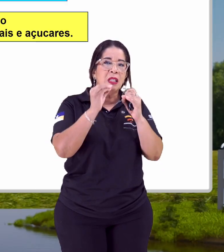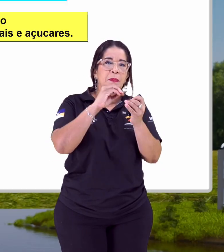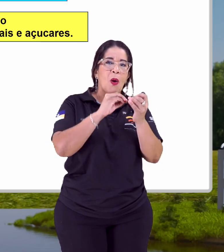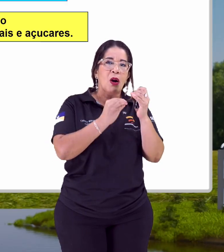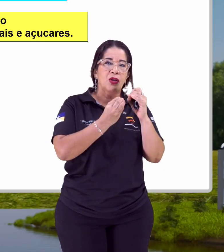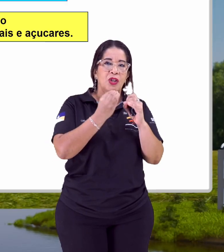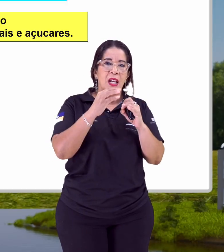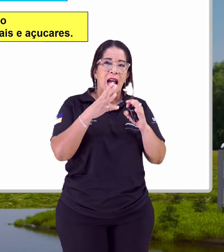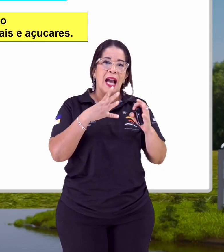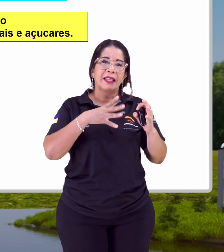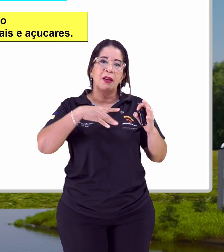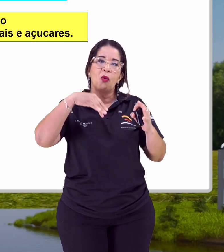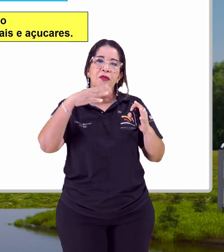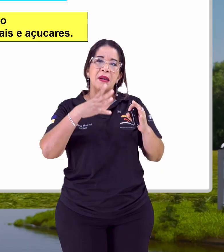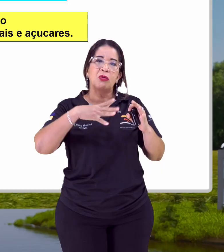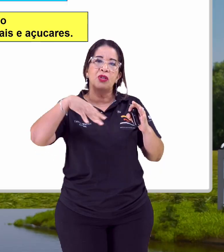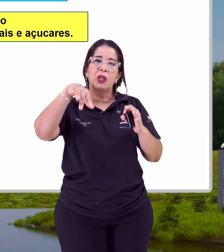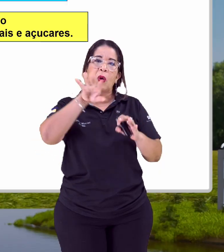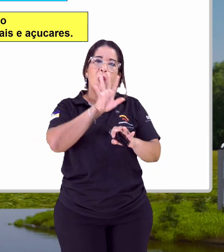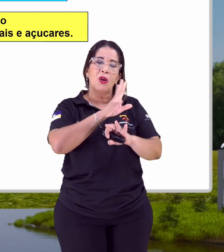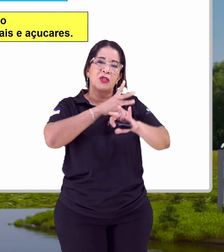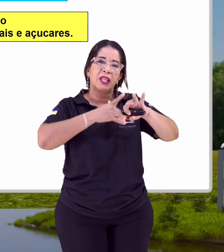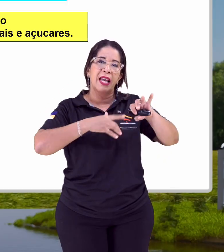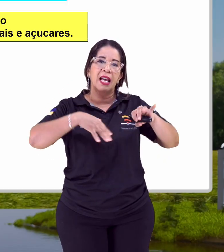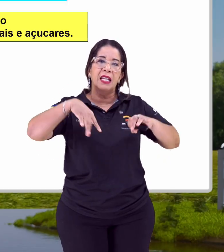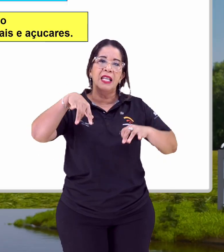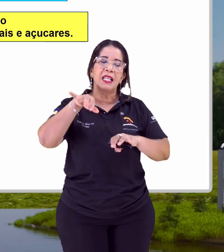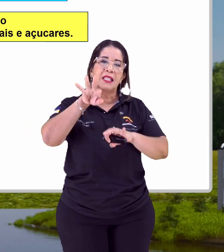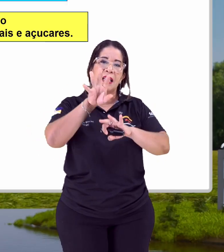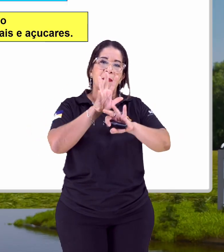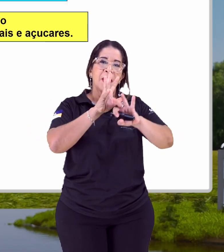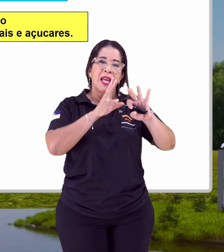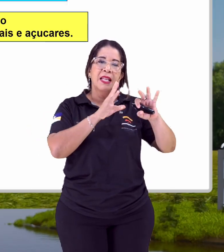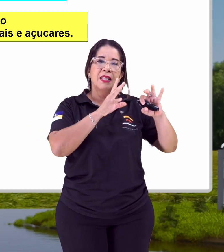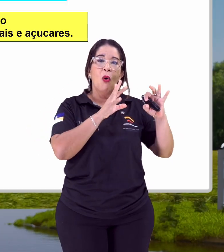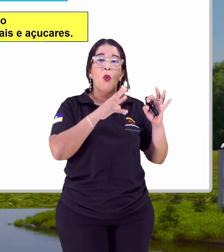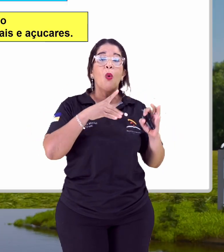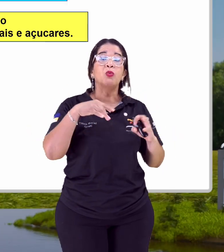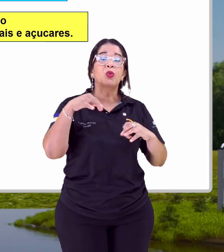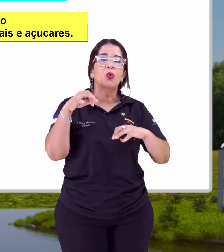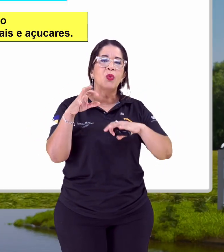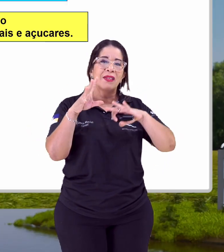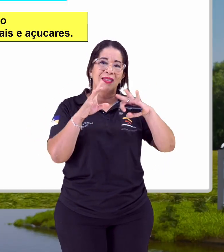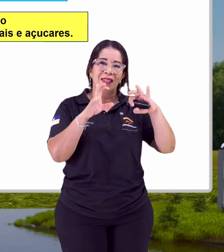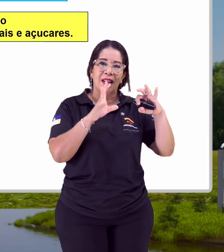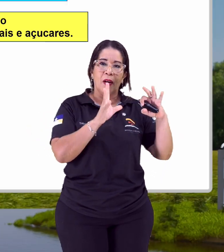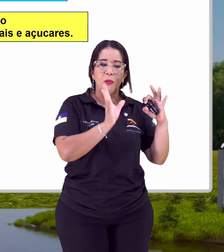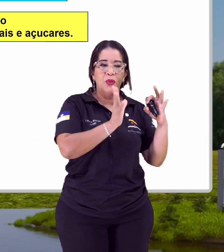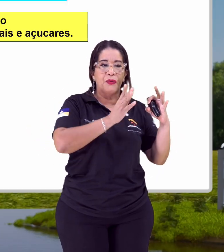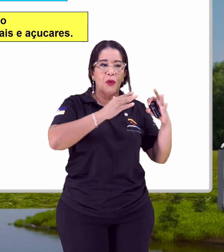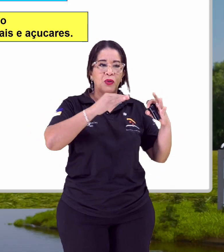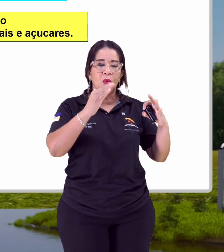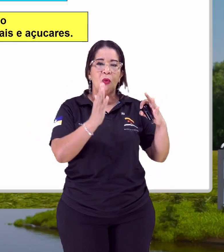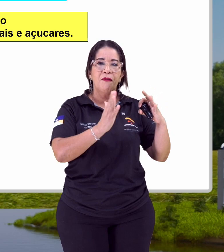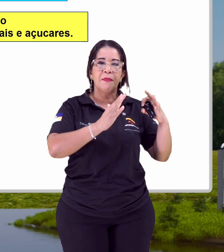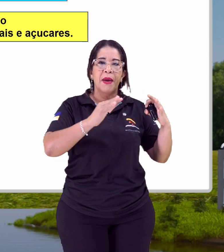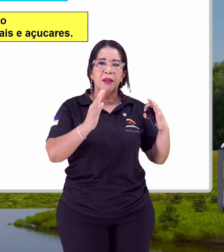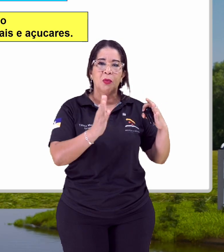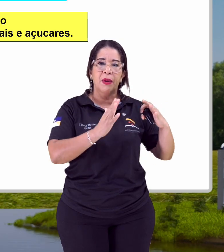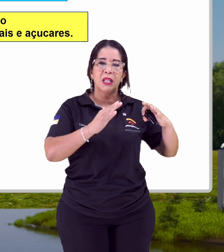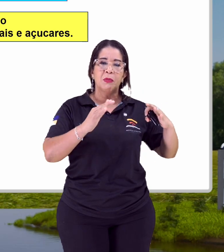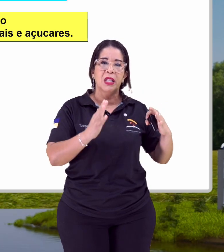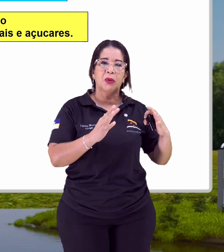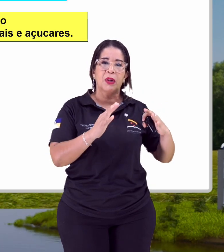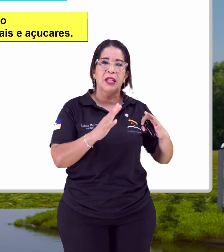um transporte. Aí tem um movimento de ciclose que realiza ou conduz, é como se fosse um